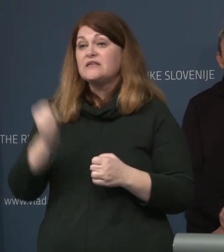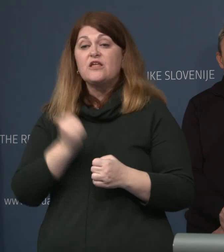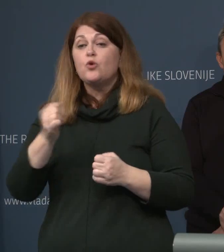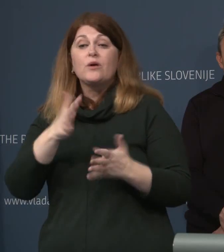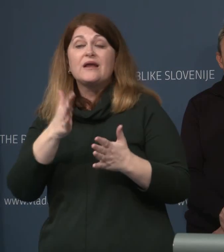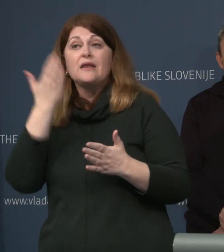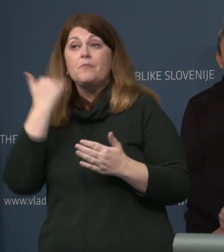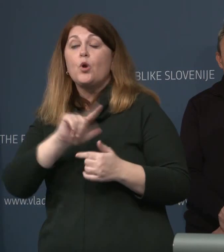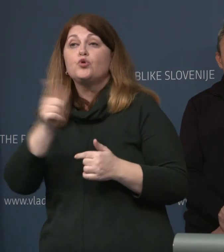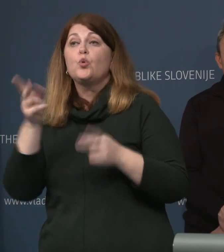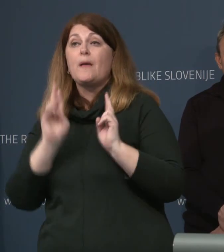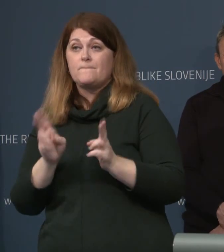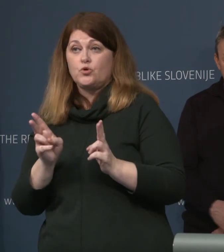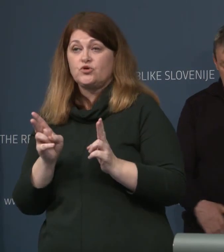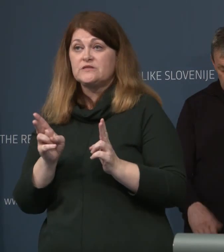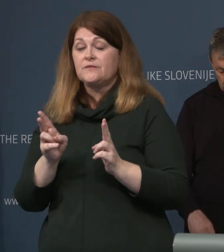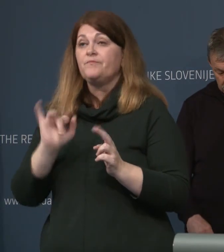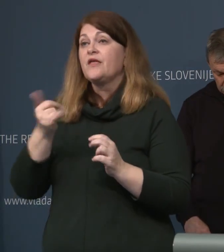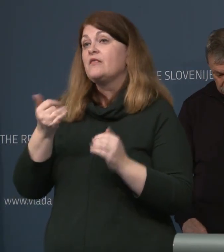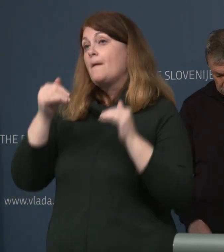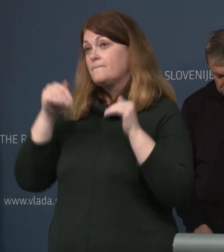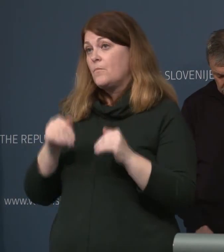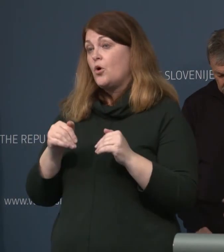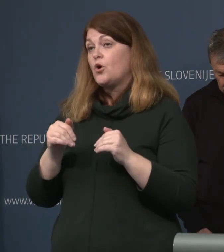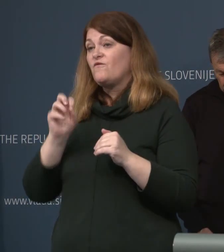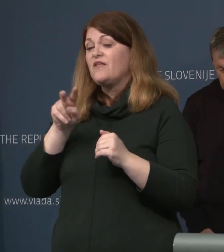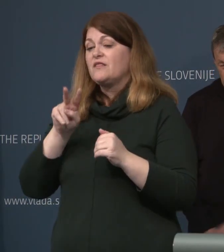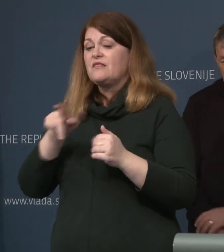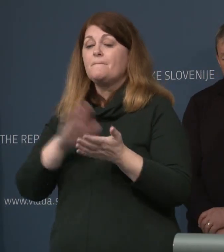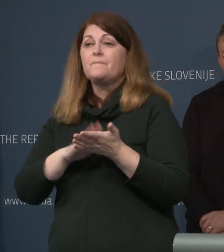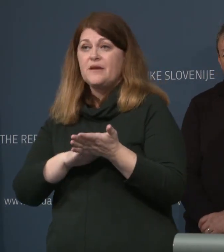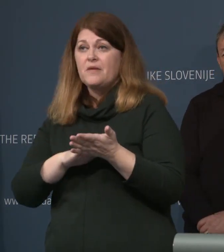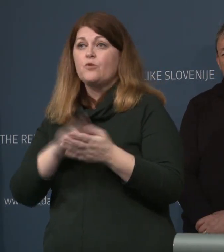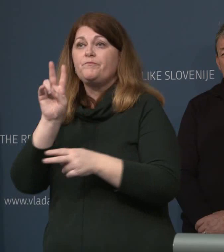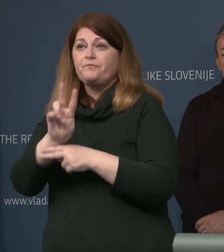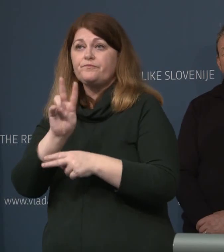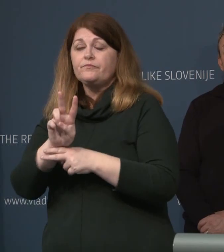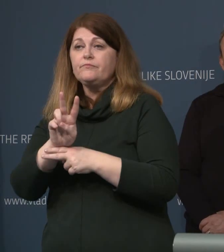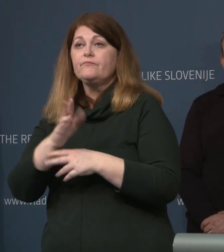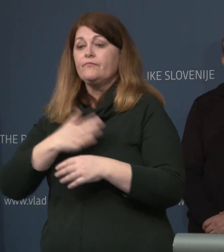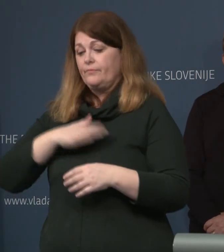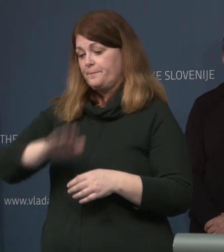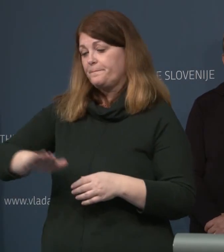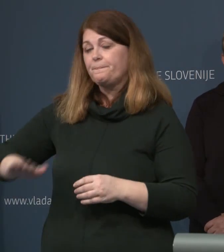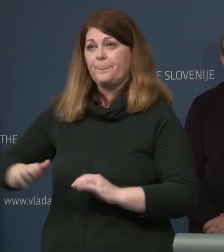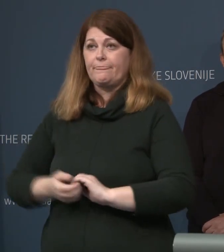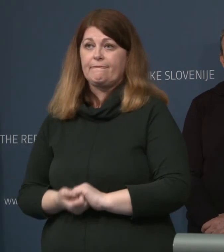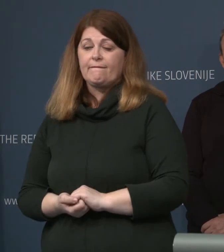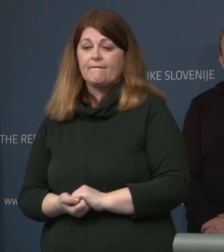bilo druge možnosti in je pač moral v tem primeru zdaj konkretno varovati svojega